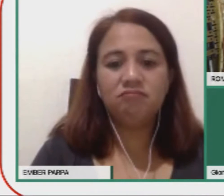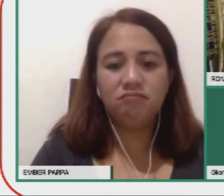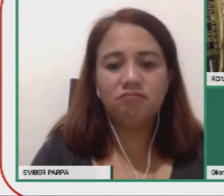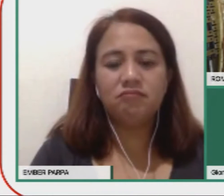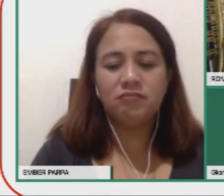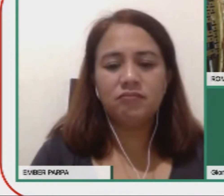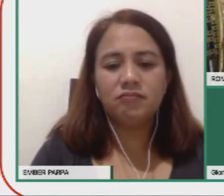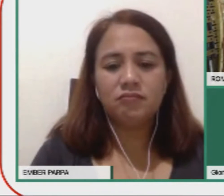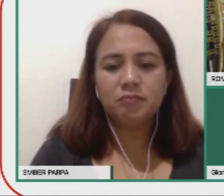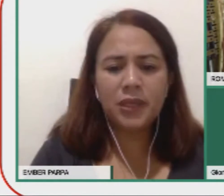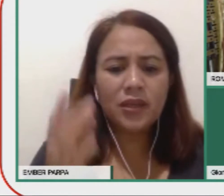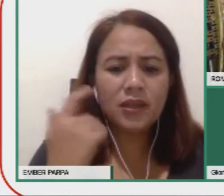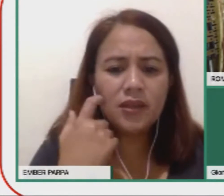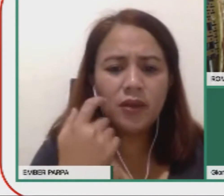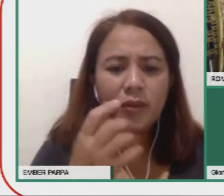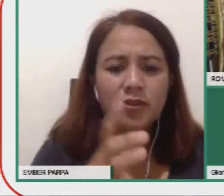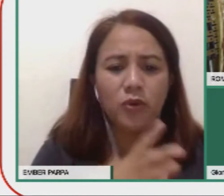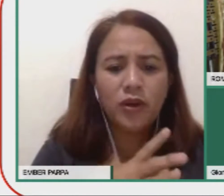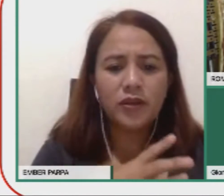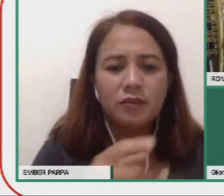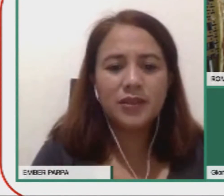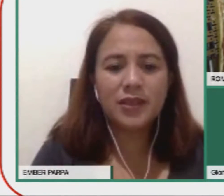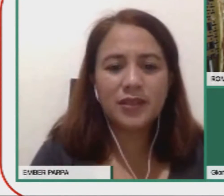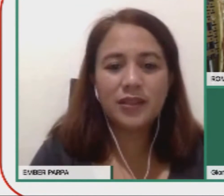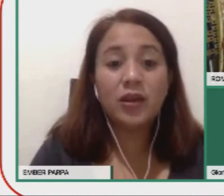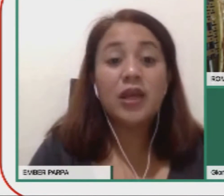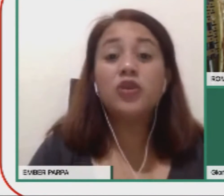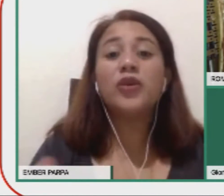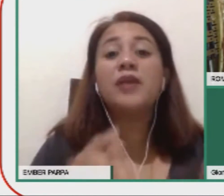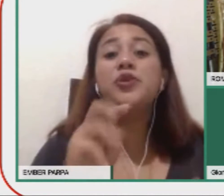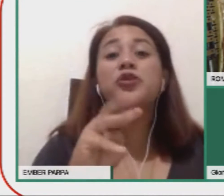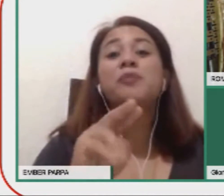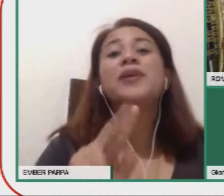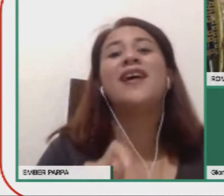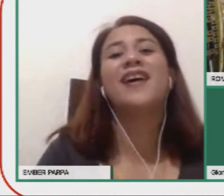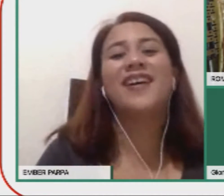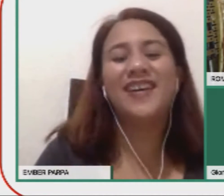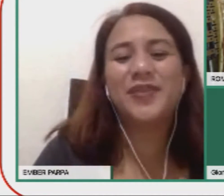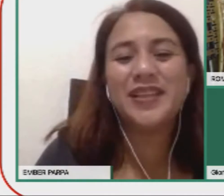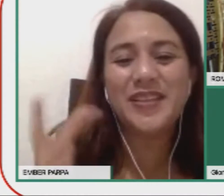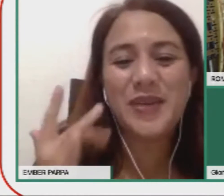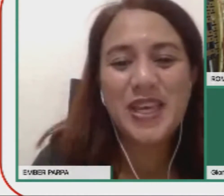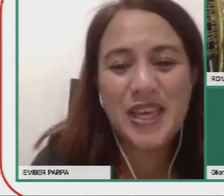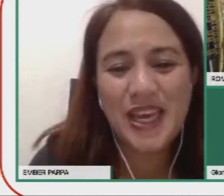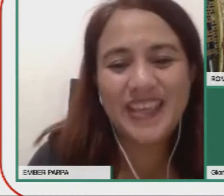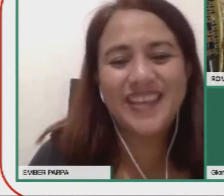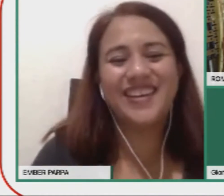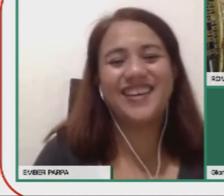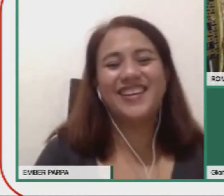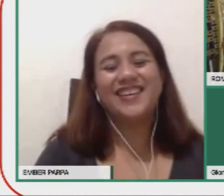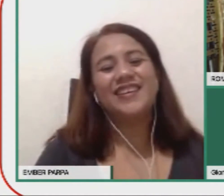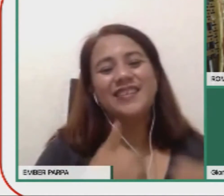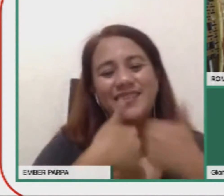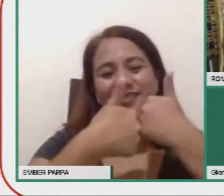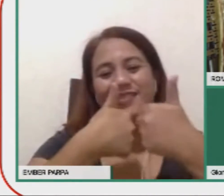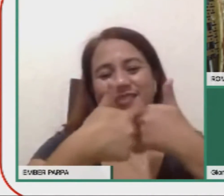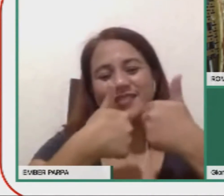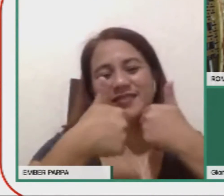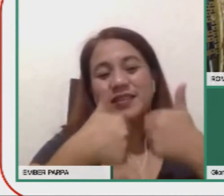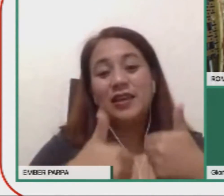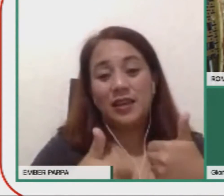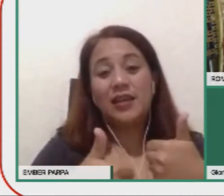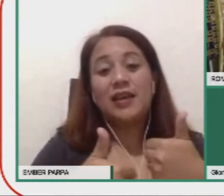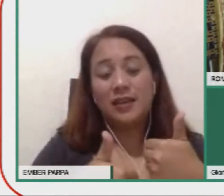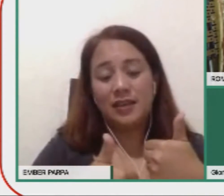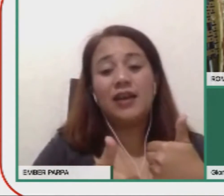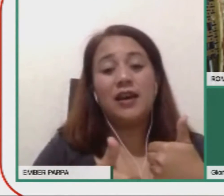Okay. Parang kanina, mas okay naman kanina. You can mute me na, para hindi na maingay. Reverse tayo ng